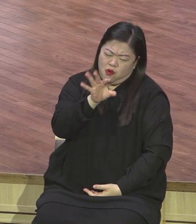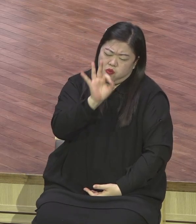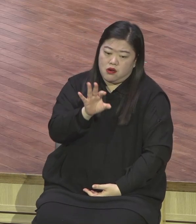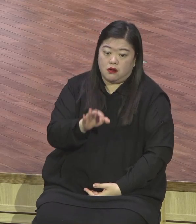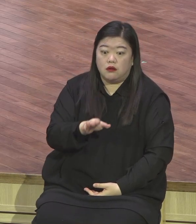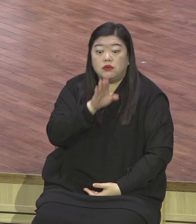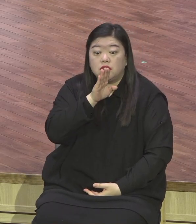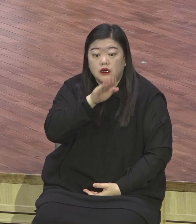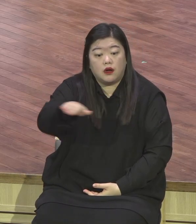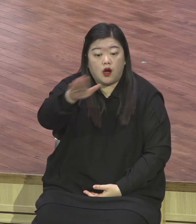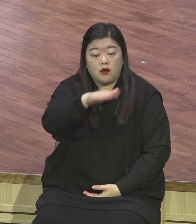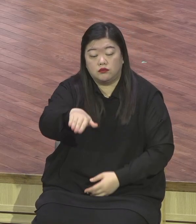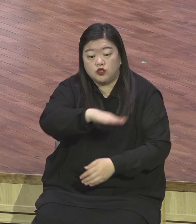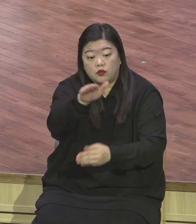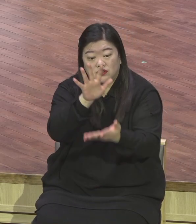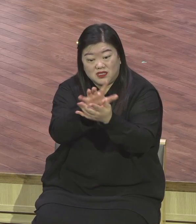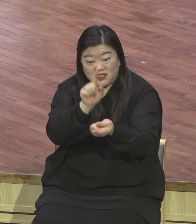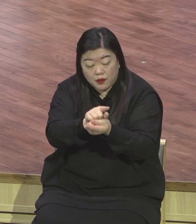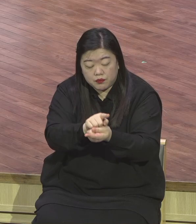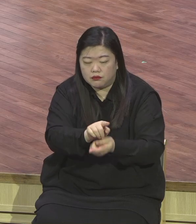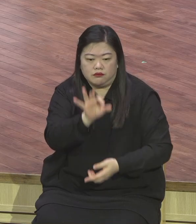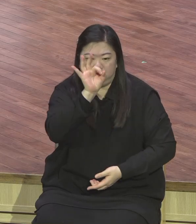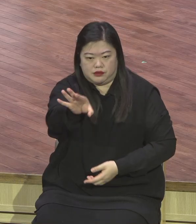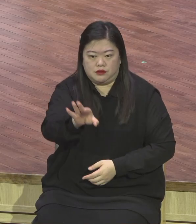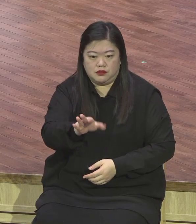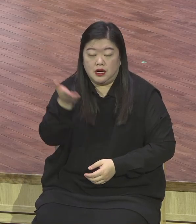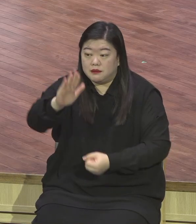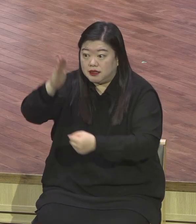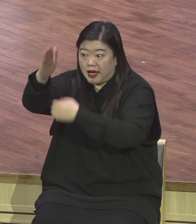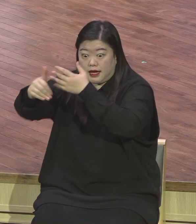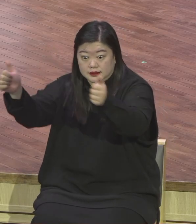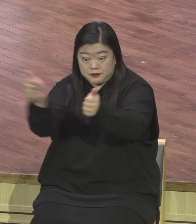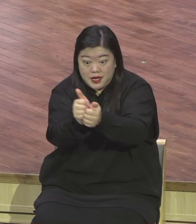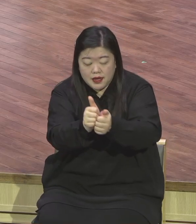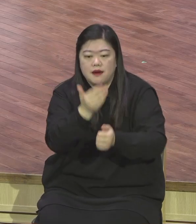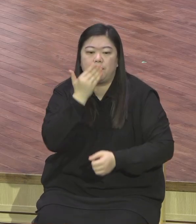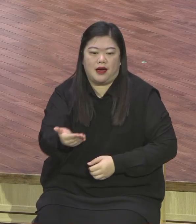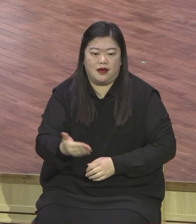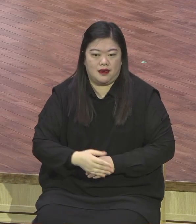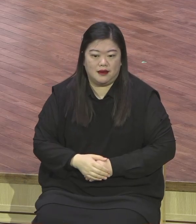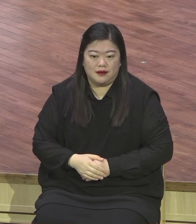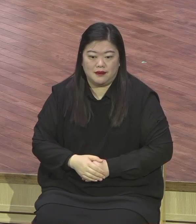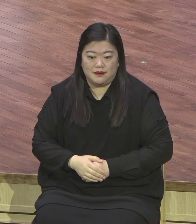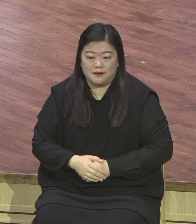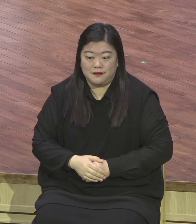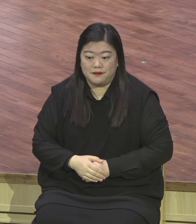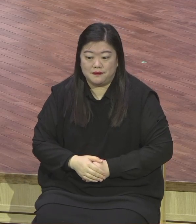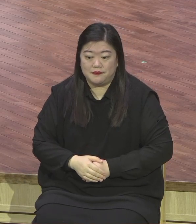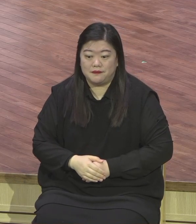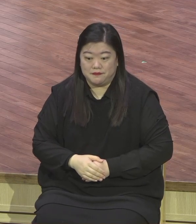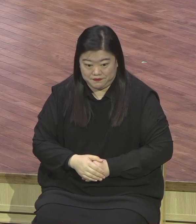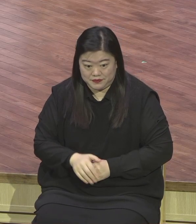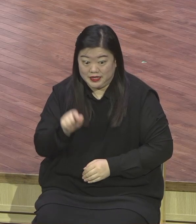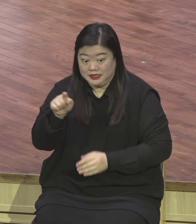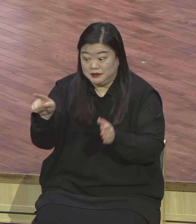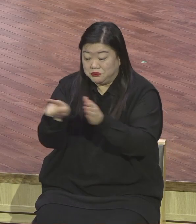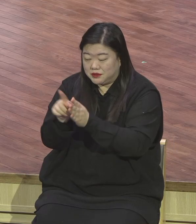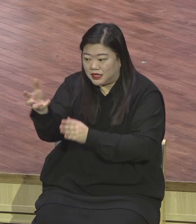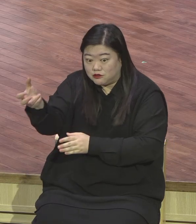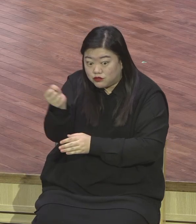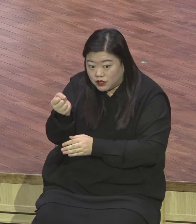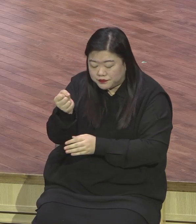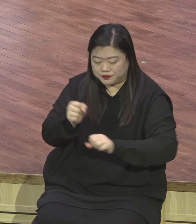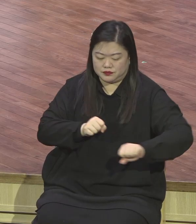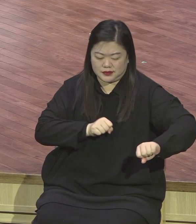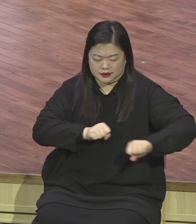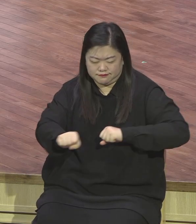있습니다 그분은 의지하시길 바랍니다 그래서 2021년도에 영적인 역동적 생명